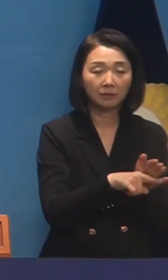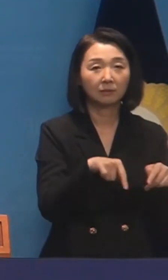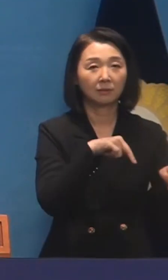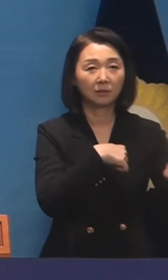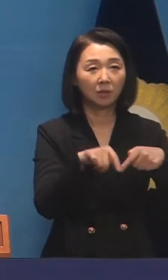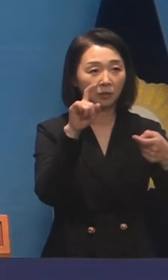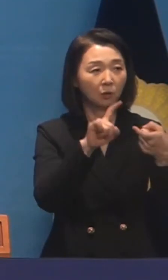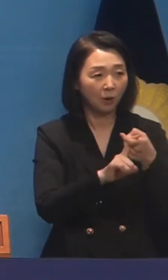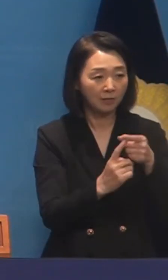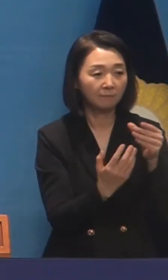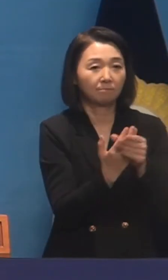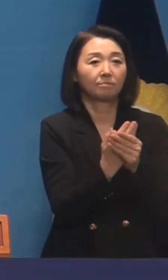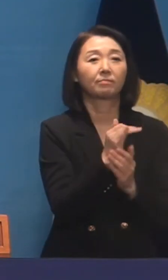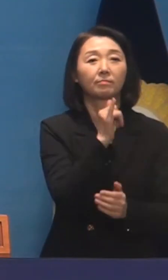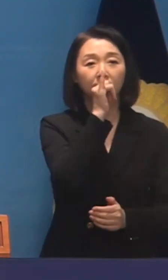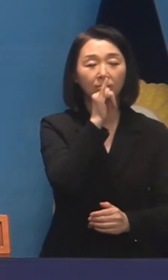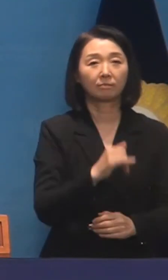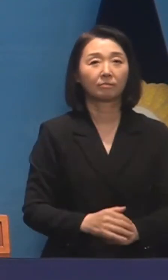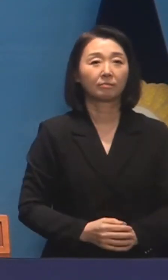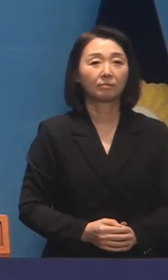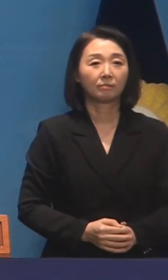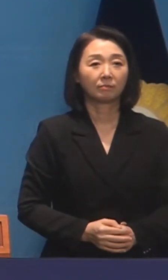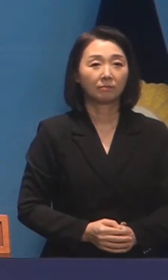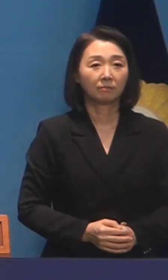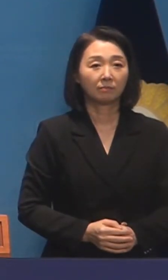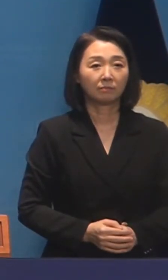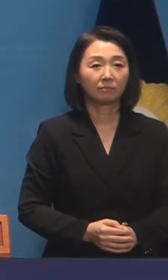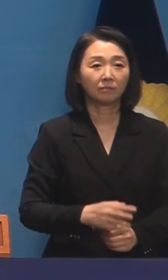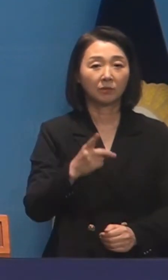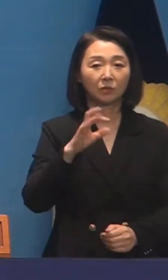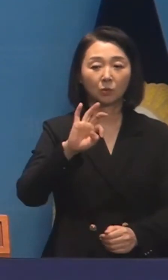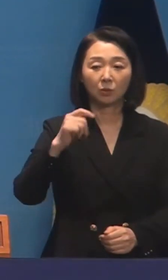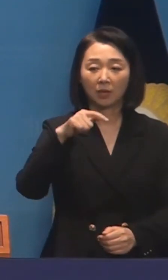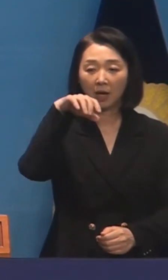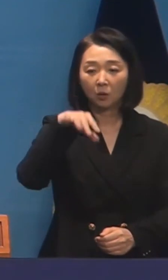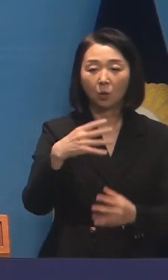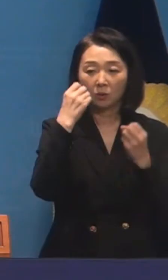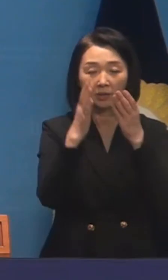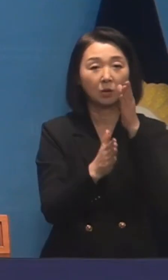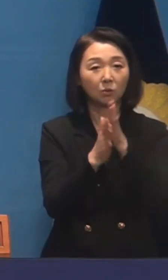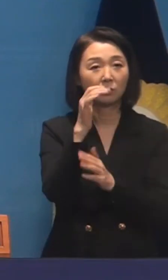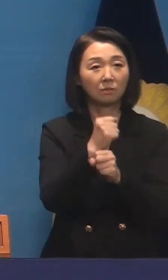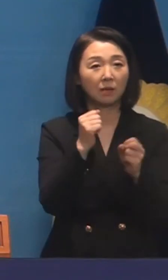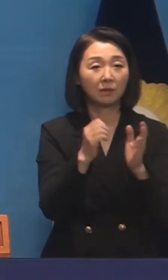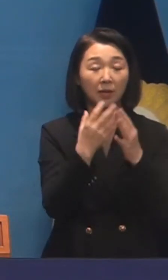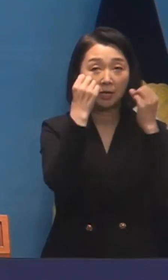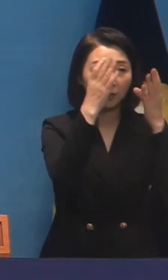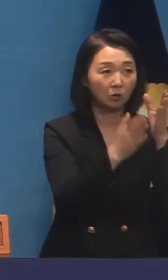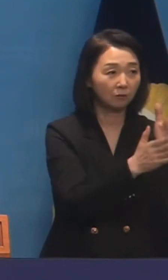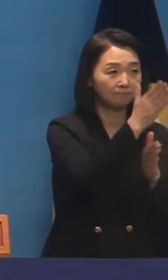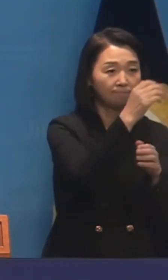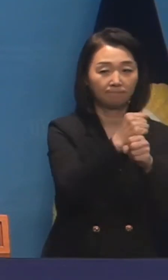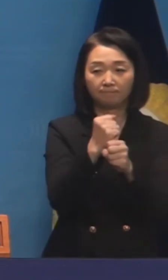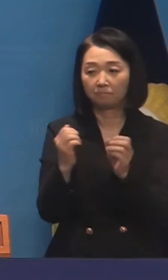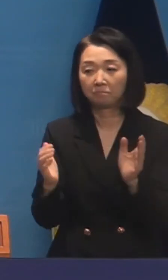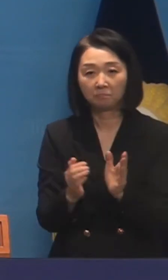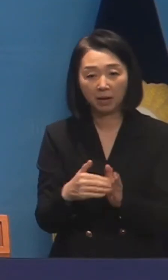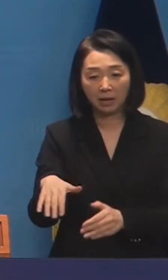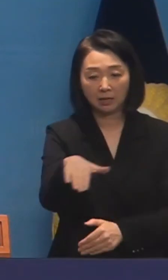정치에 관심을 갖게 되었습니다. 동탄은 신도시로 모든 것이 새롭게 조성되는